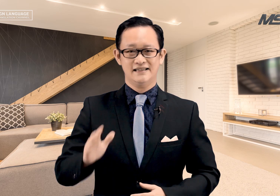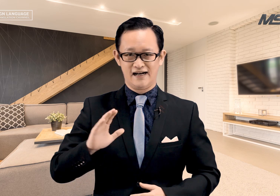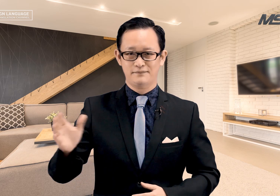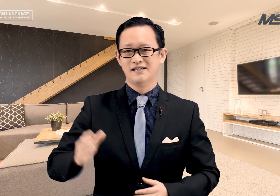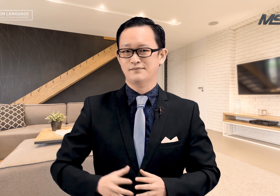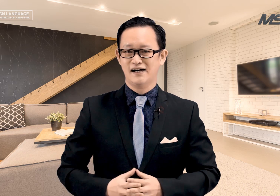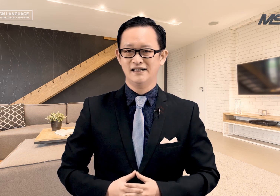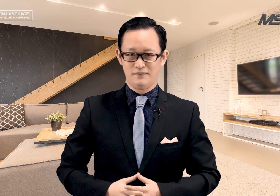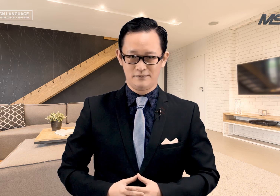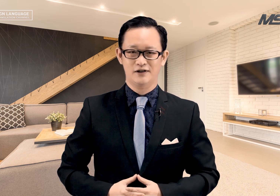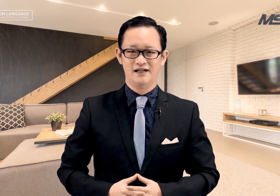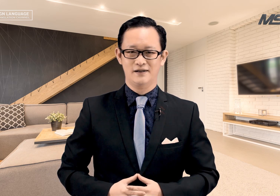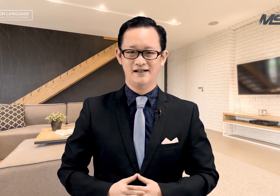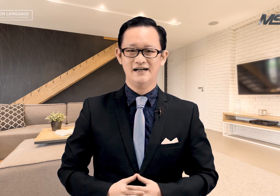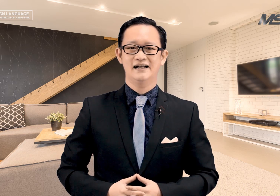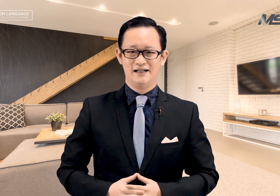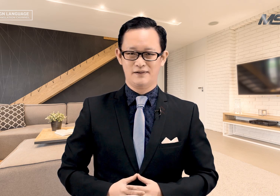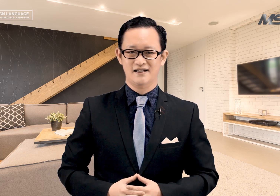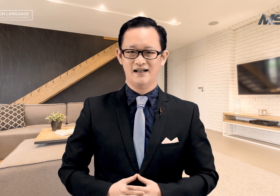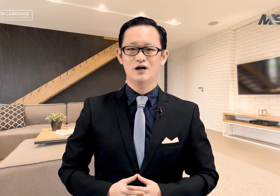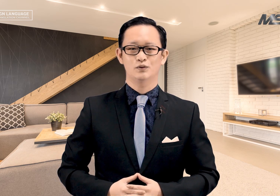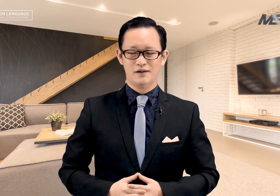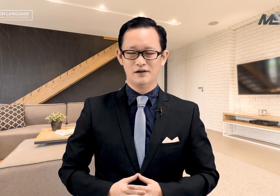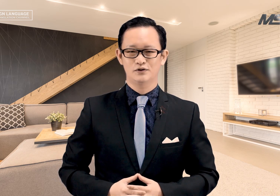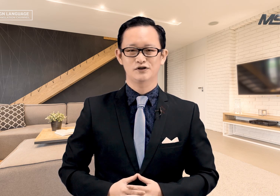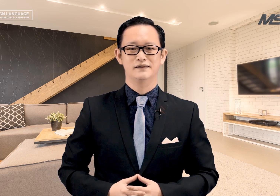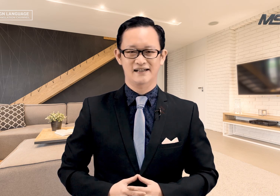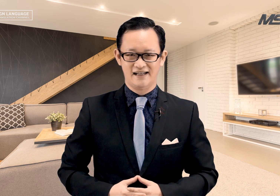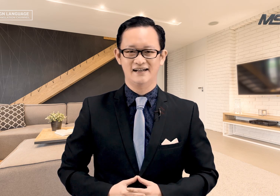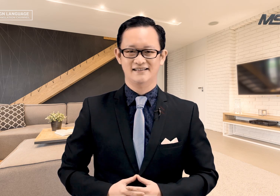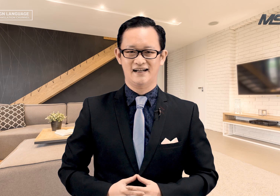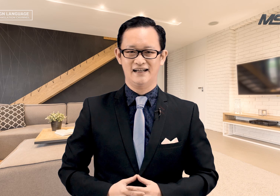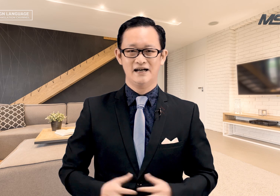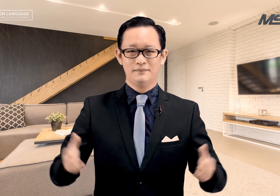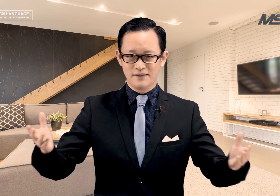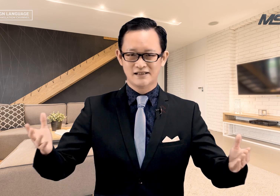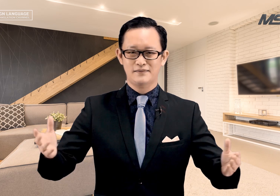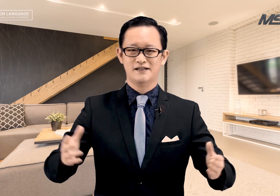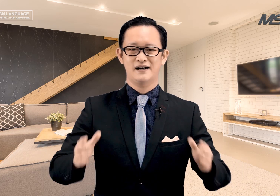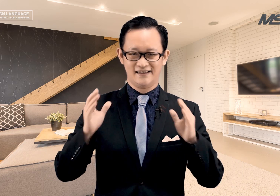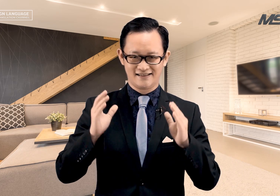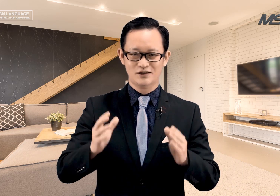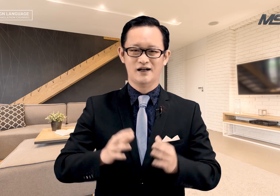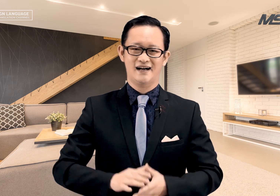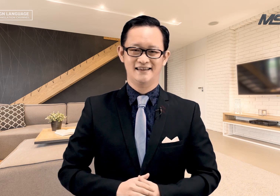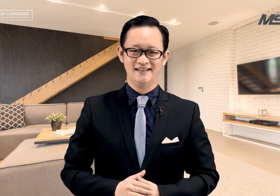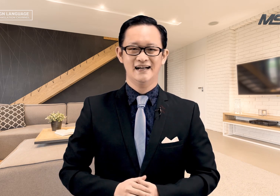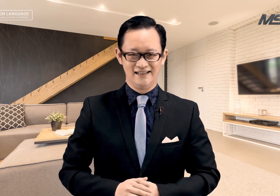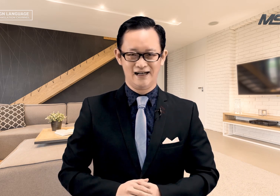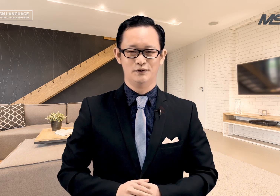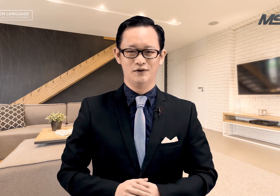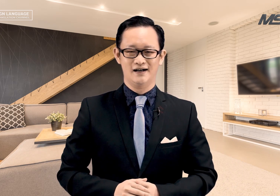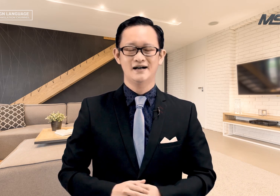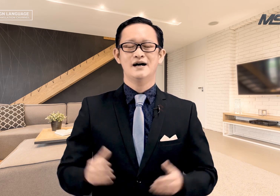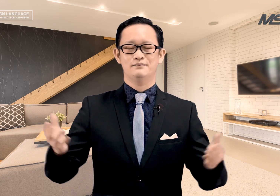pengharapan. Jangan patah semangat dimanapun Anda berada, dan percayalah urapan Roh Kudus menyertai Anda sekalian. Mari bersama-sama kita satukan hati